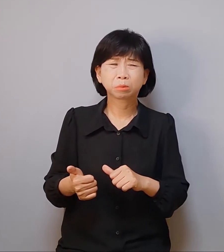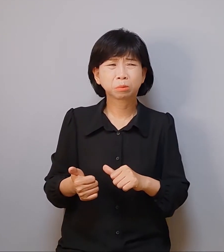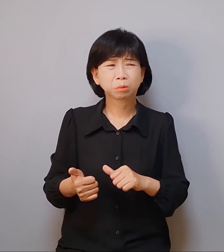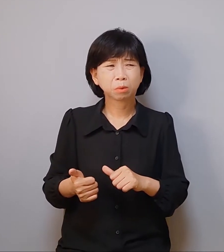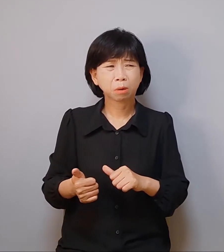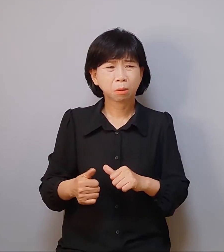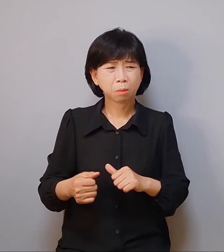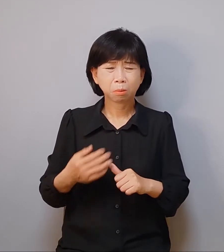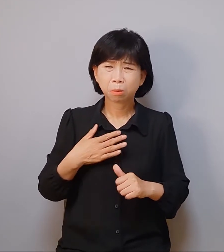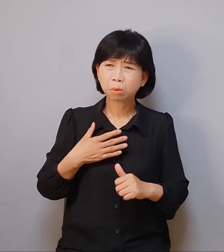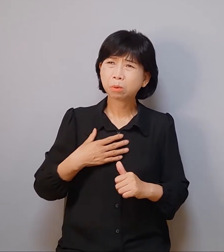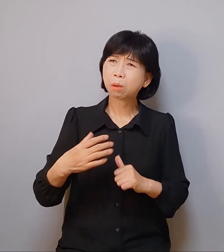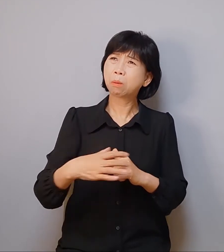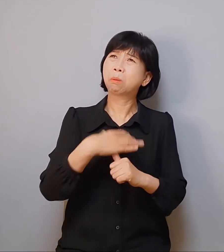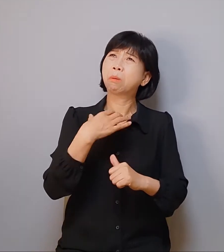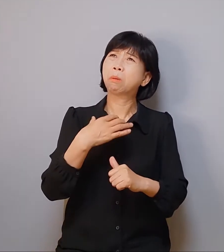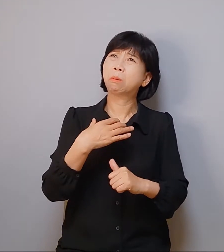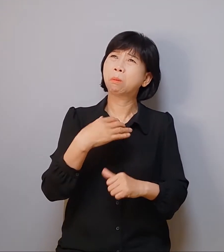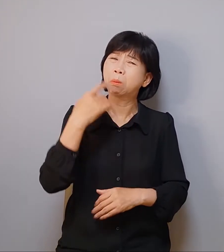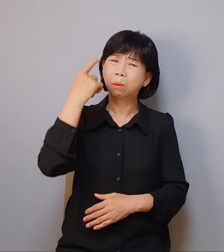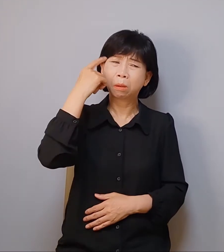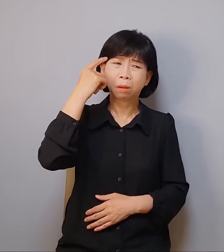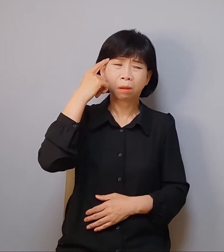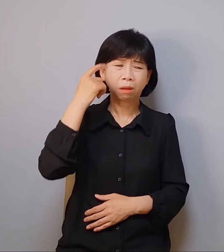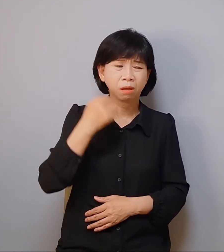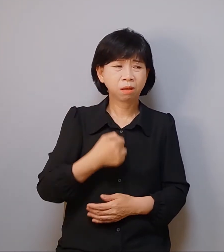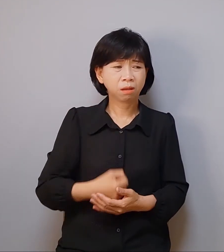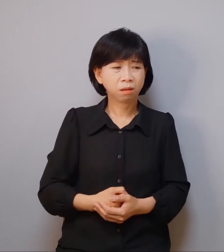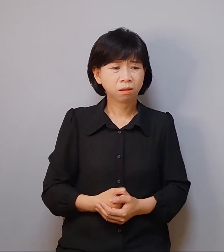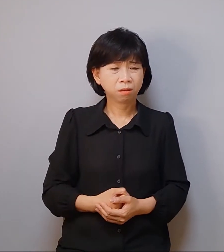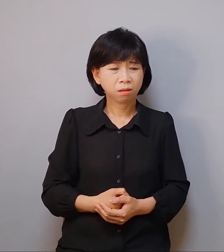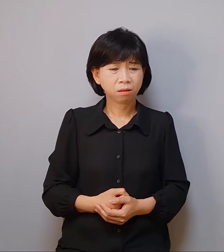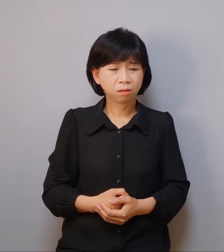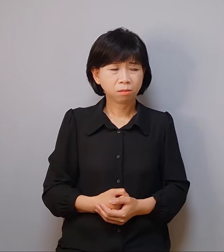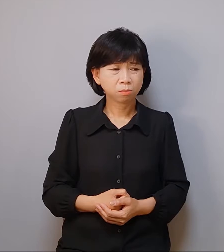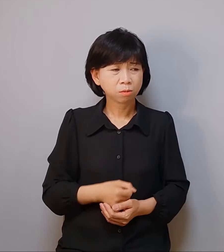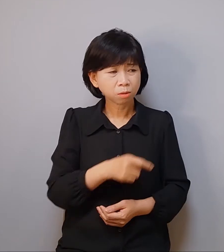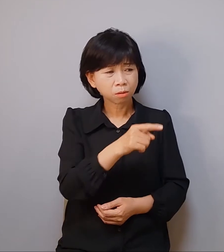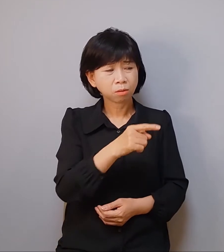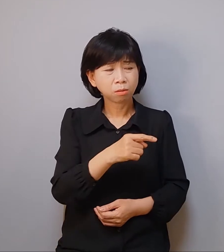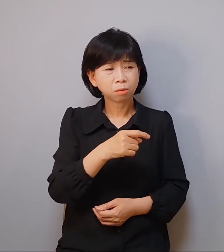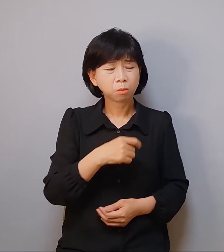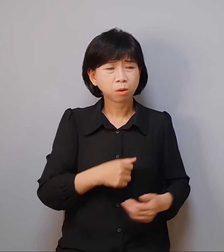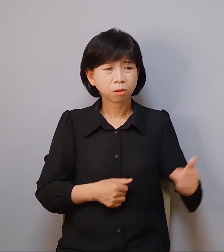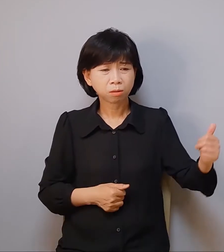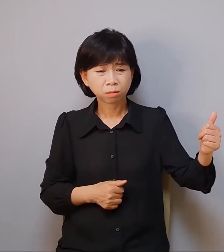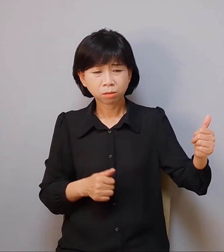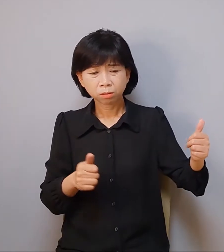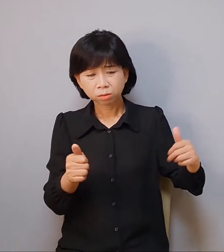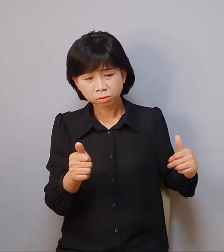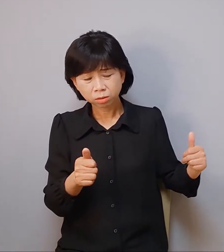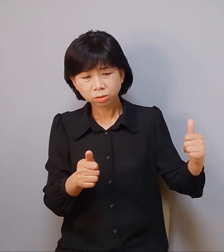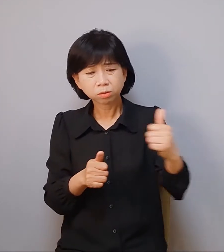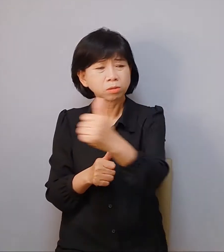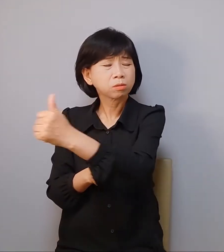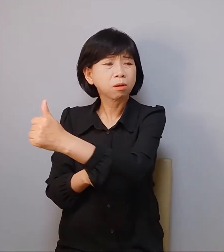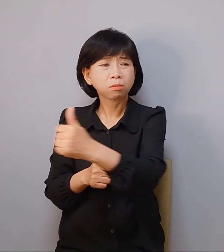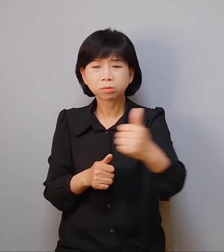그런데 왜 저 사람 또 저 사람은 날 도와주지 않고 그냥 지나가고 있을까?